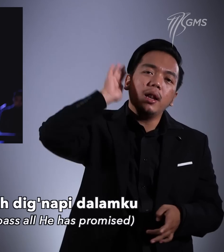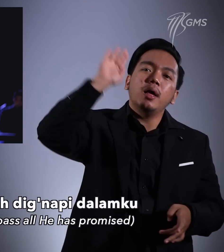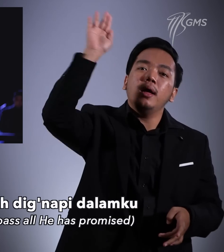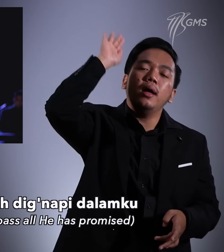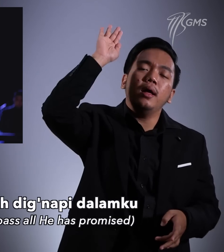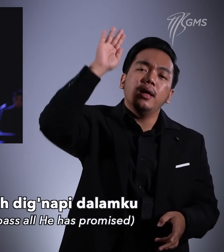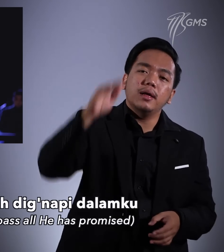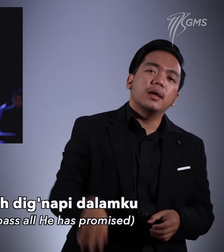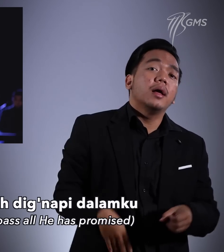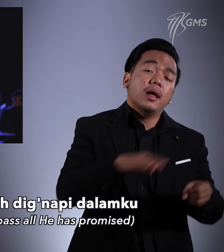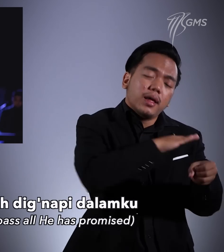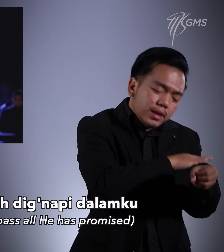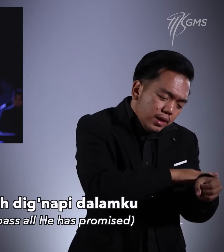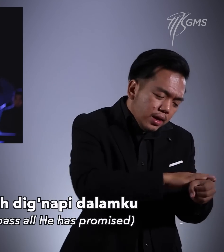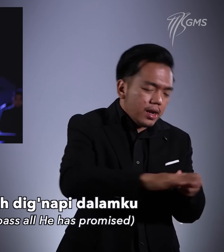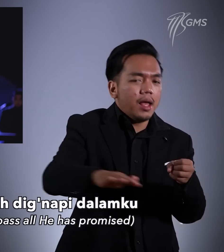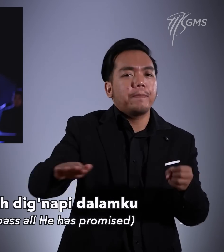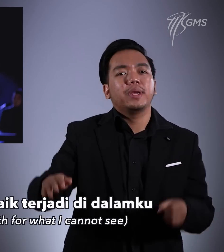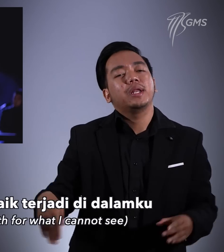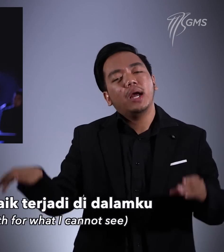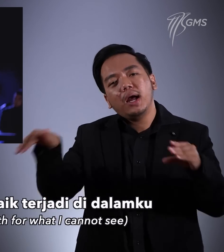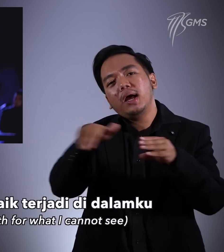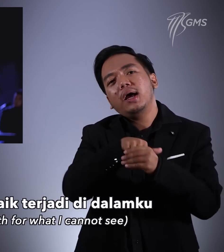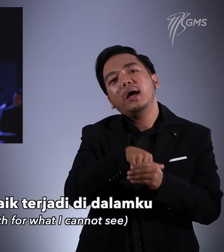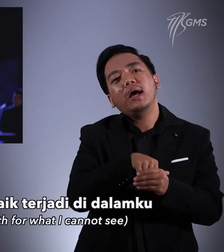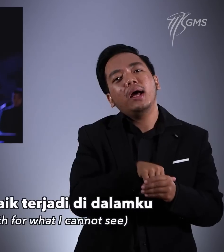janji Allah digenapi